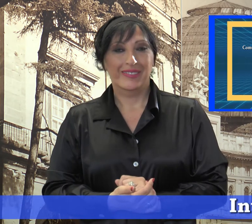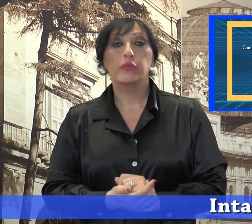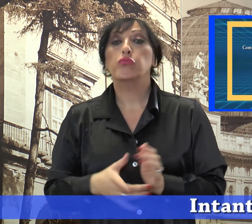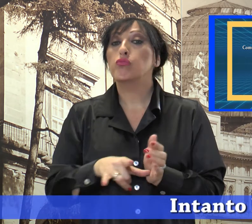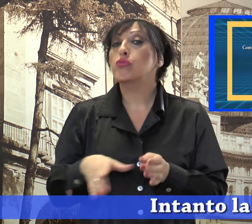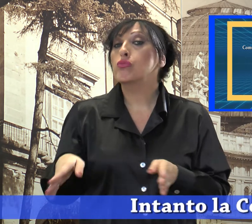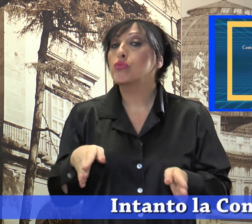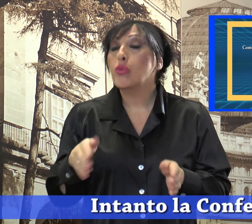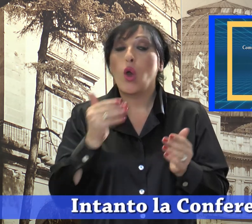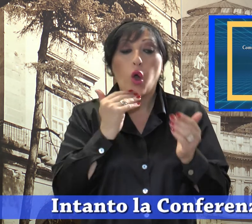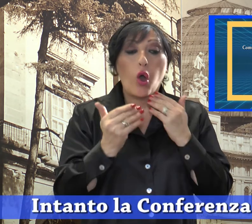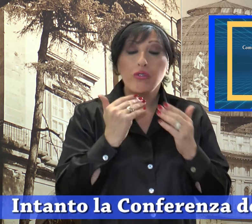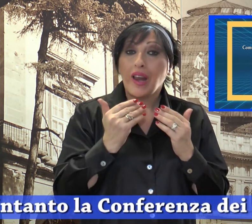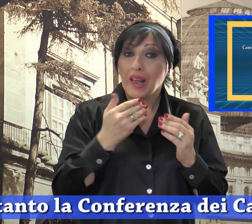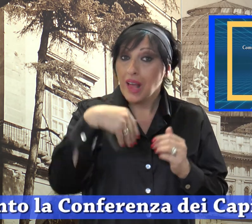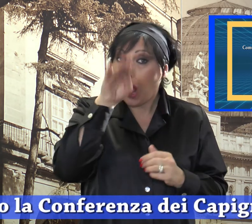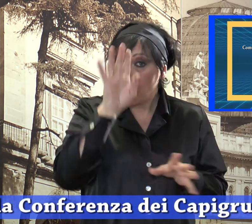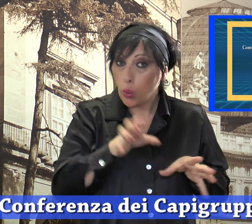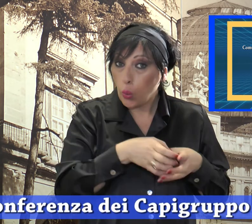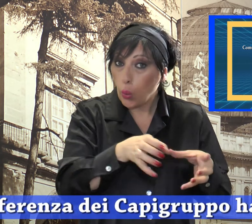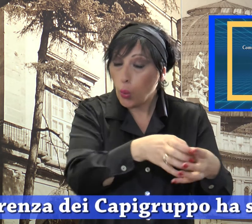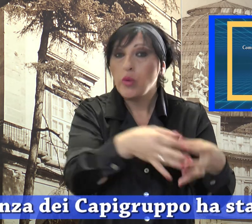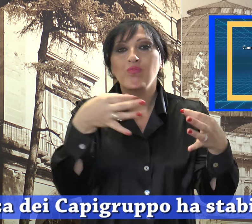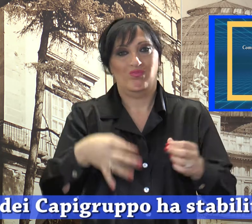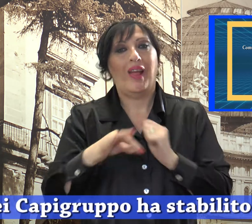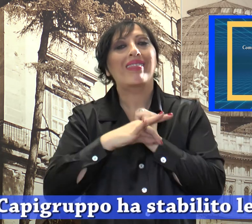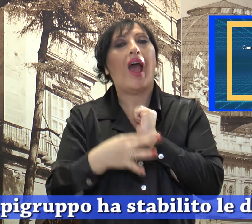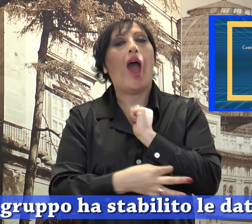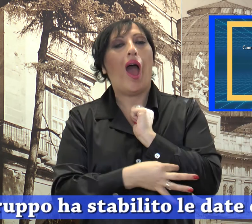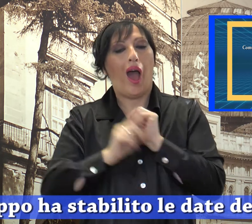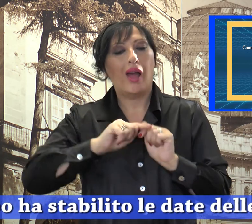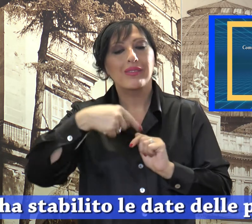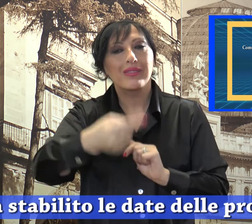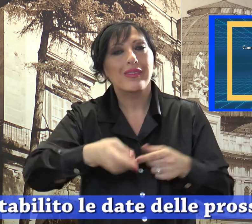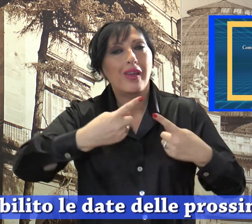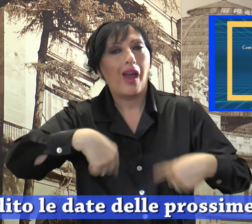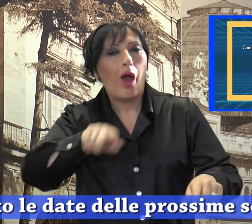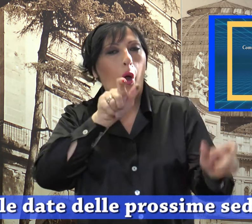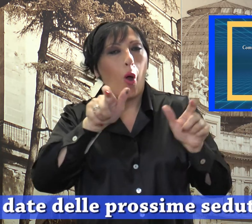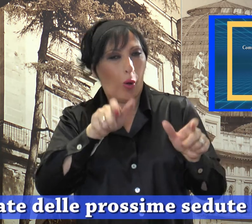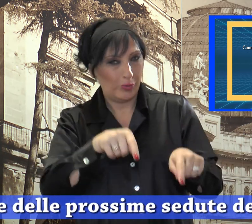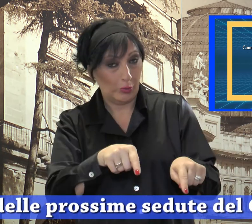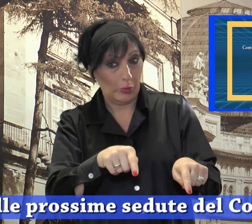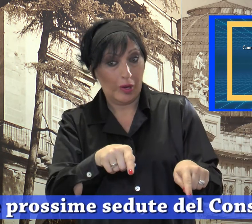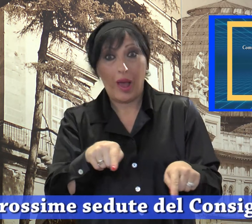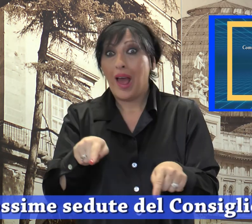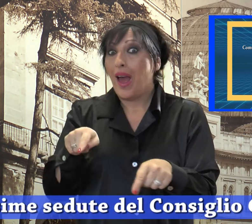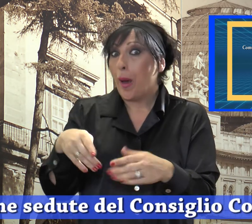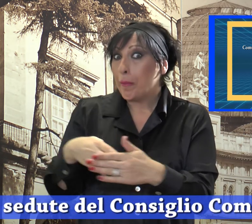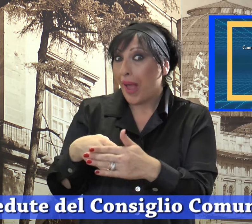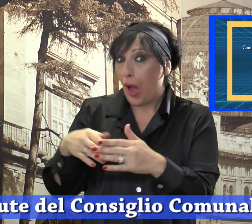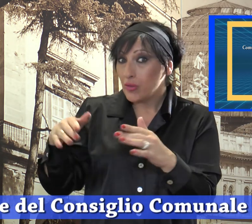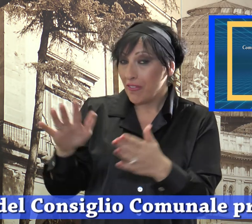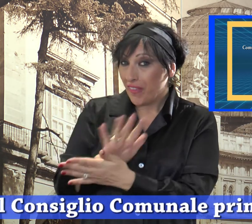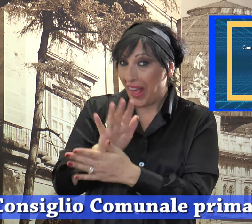Intanto la conferenza dei capigruppo ha stabilito le date delle prossime sedute del Consiglio Comunale prima della pausa